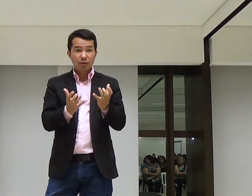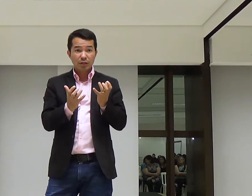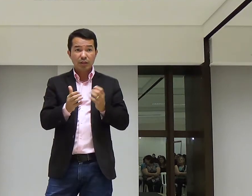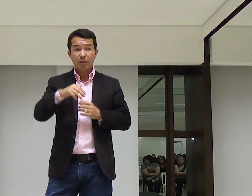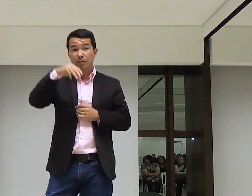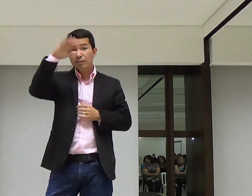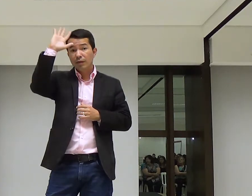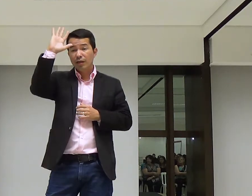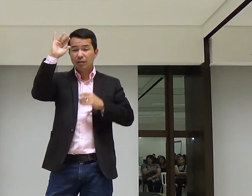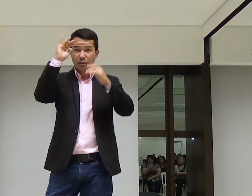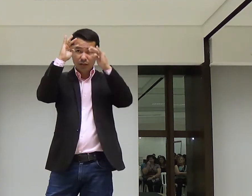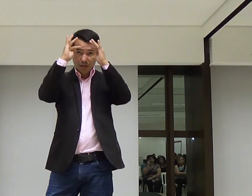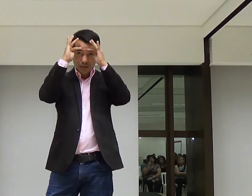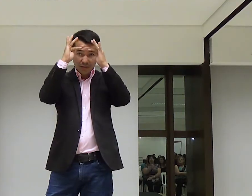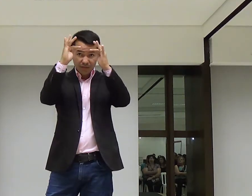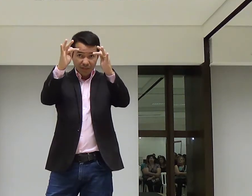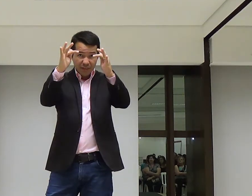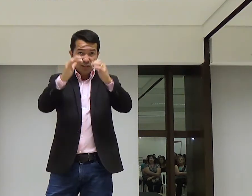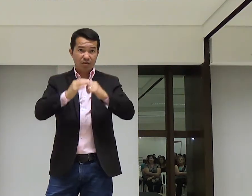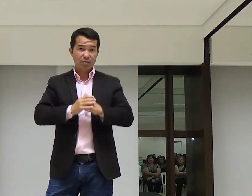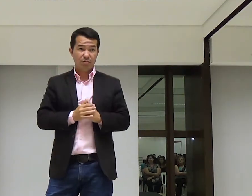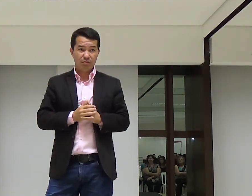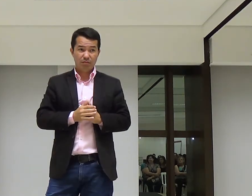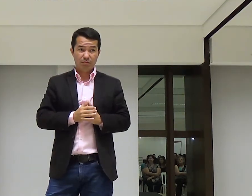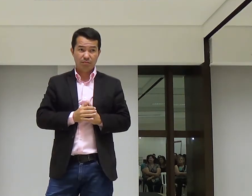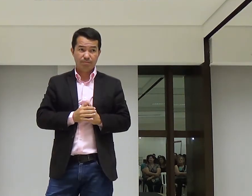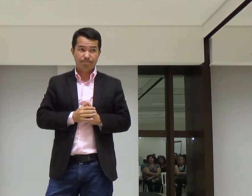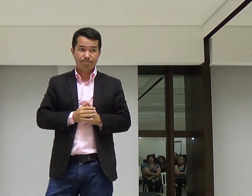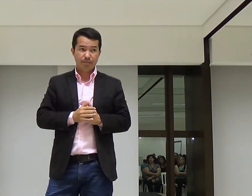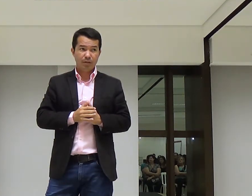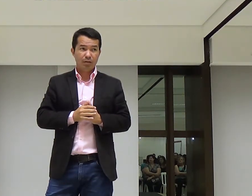por pessoas que querem estar mais fiéis.